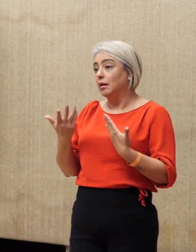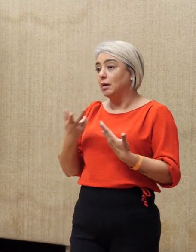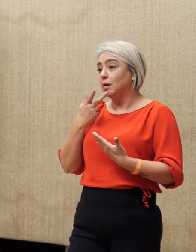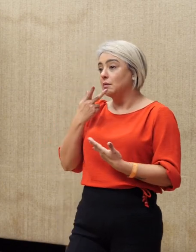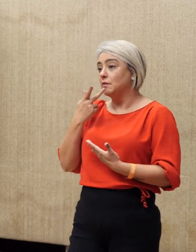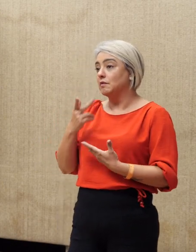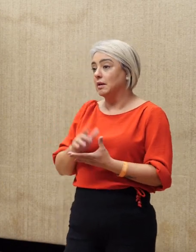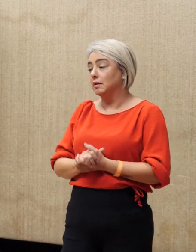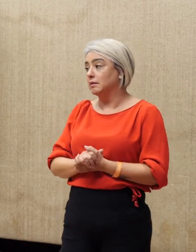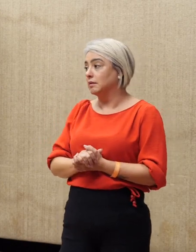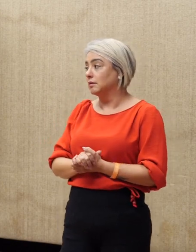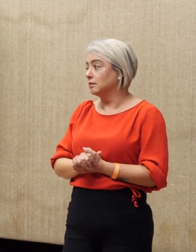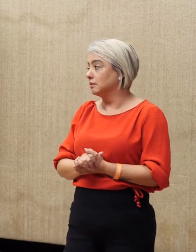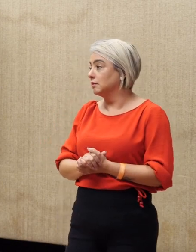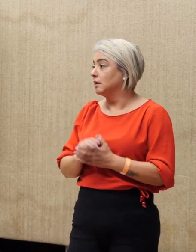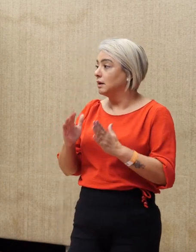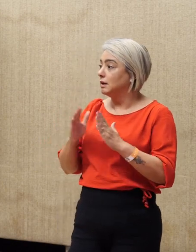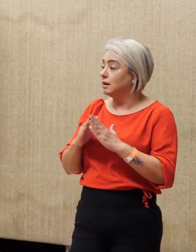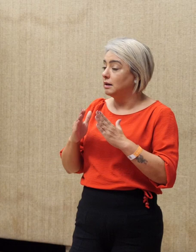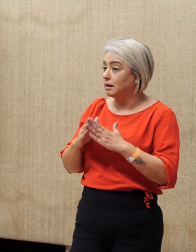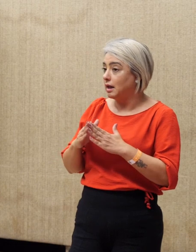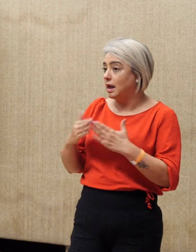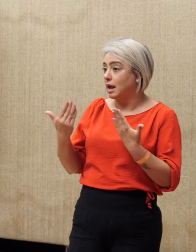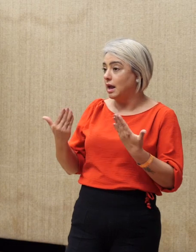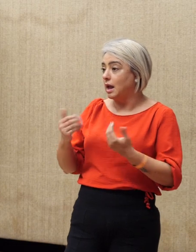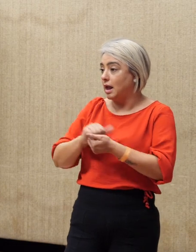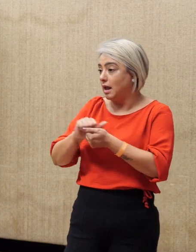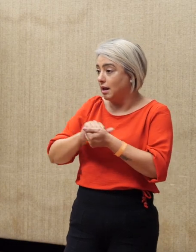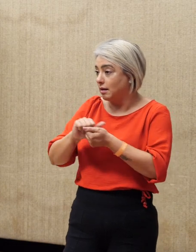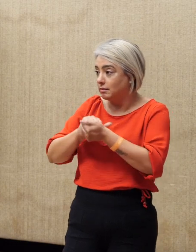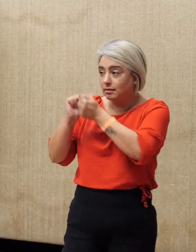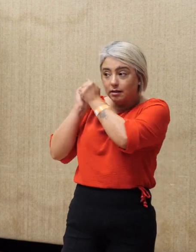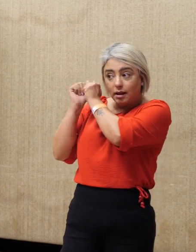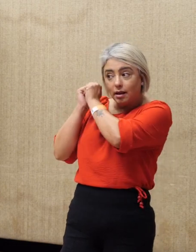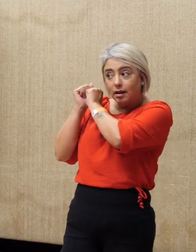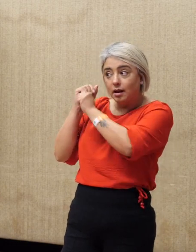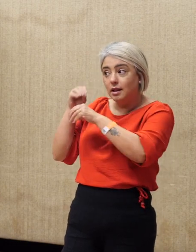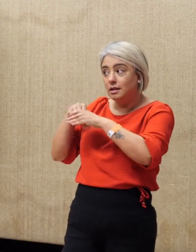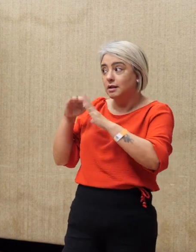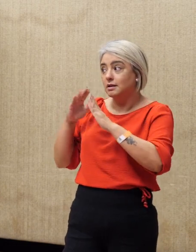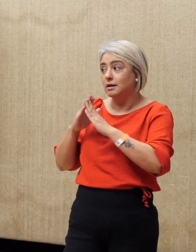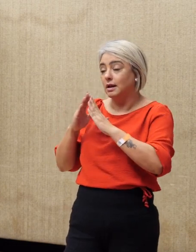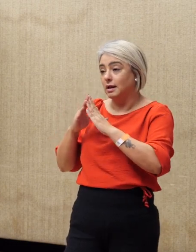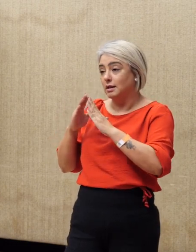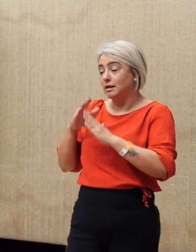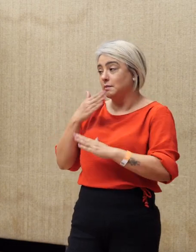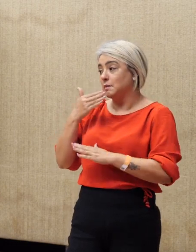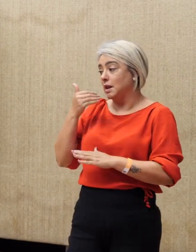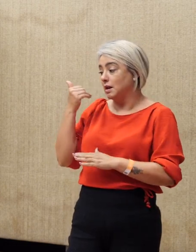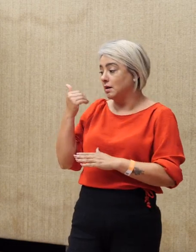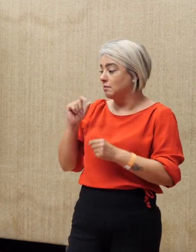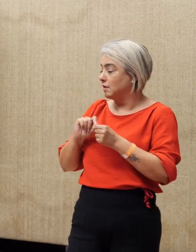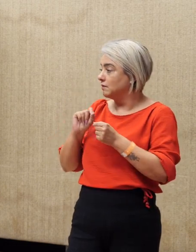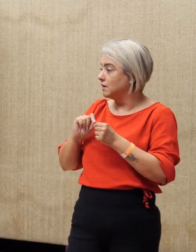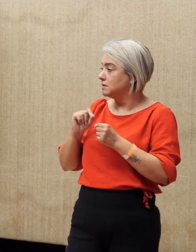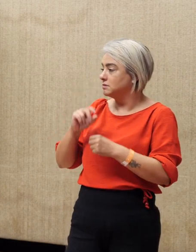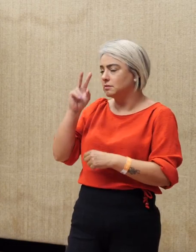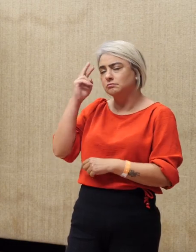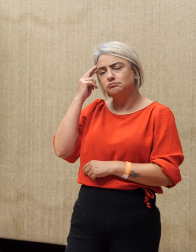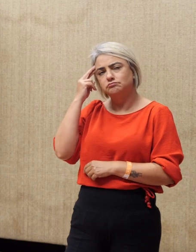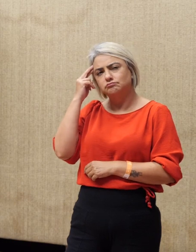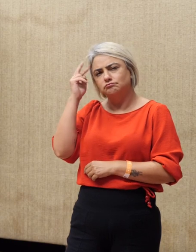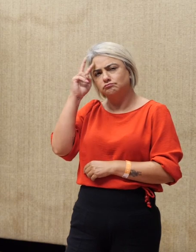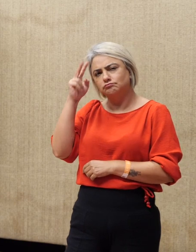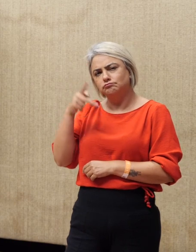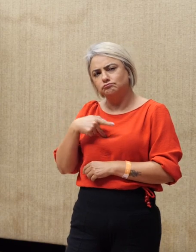gente está aqui em casa, roupa suja a gente lava dentro de casa, né? Para melhorar, para fazer uma